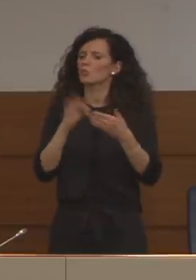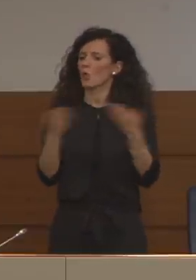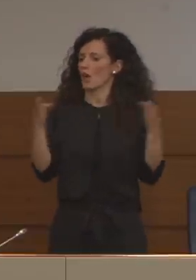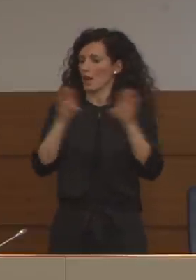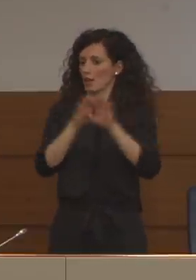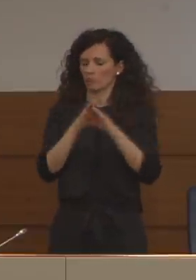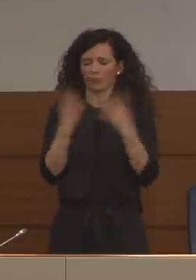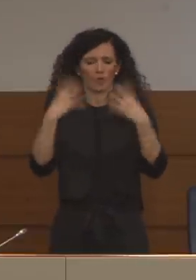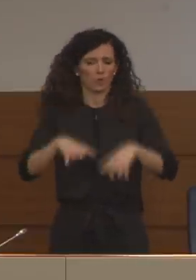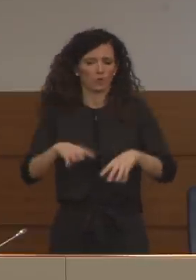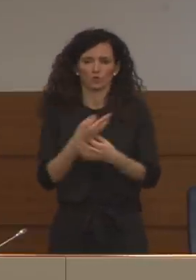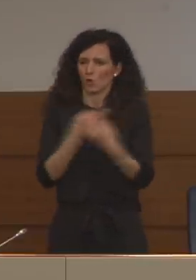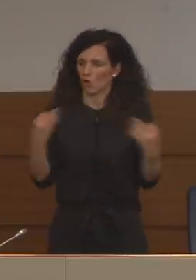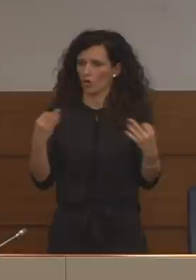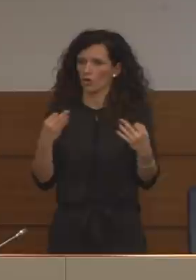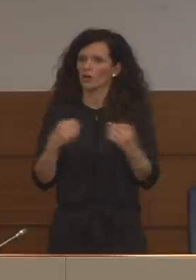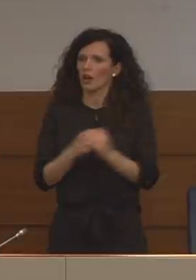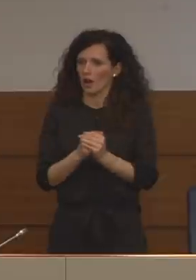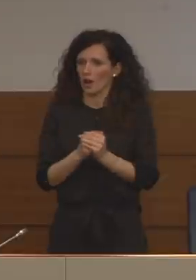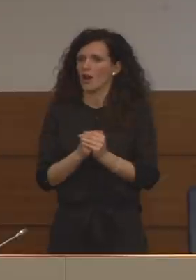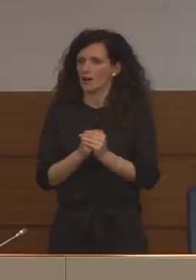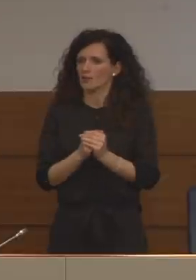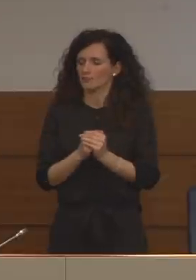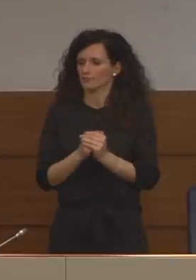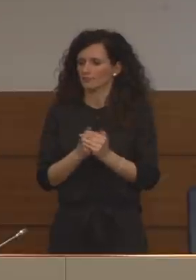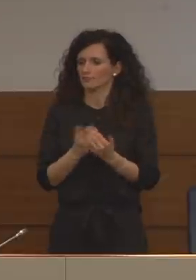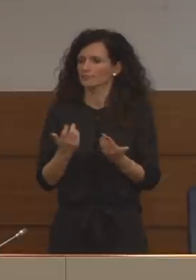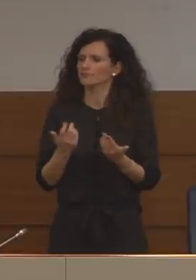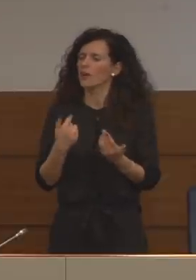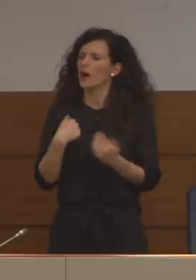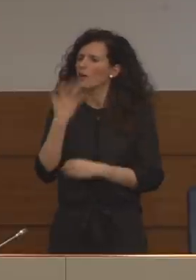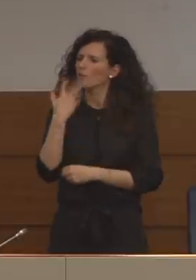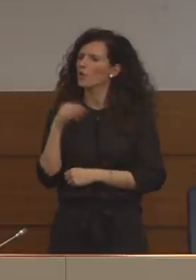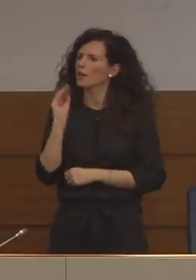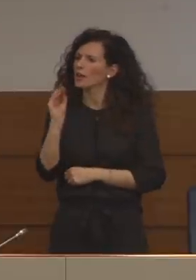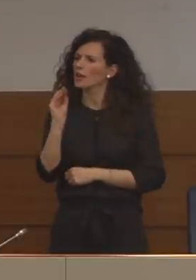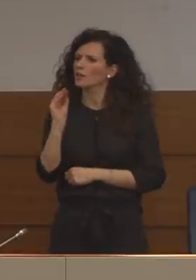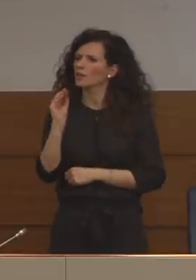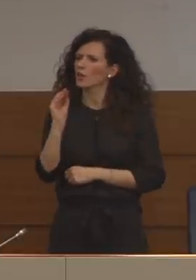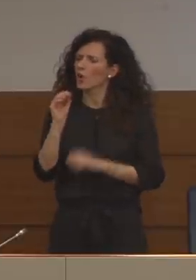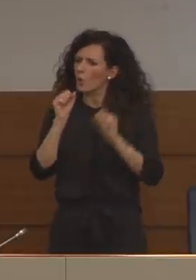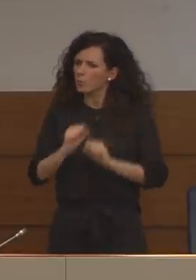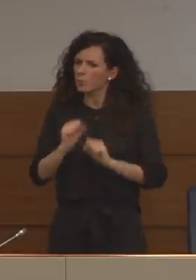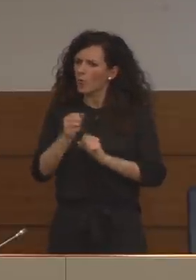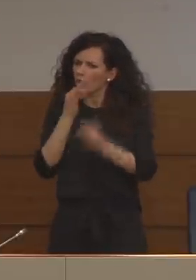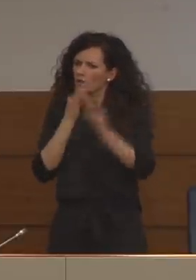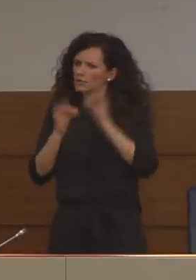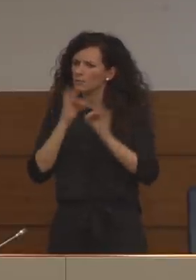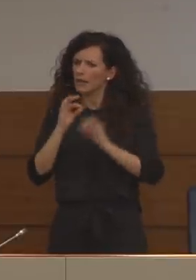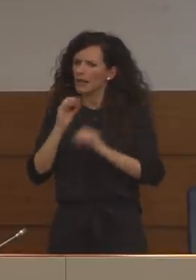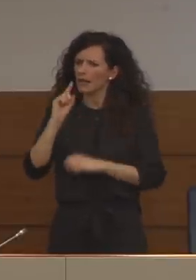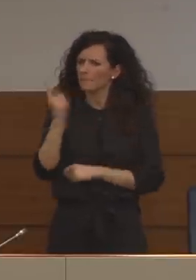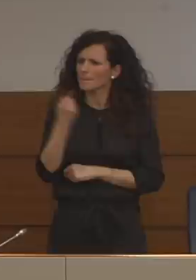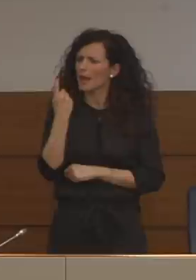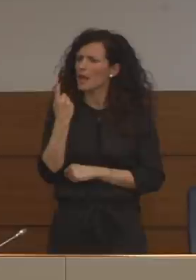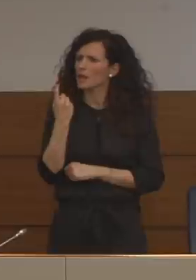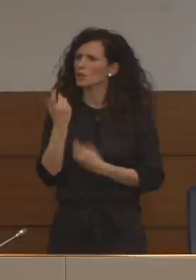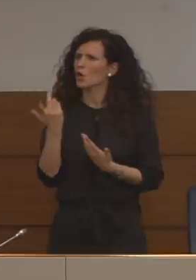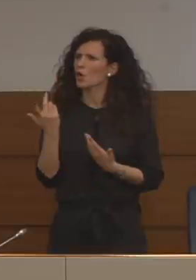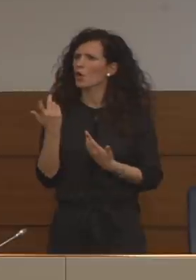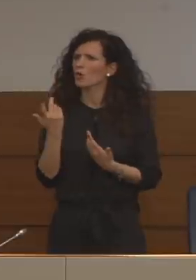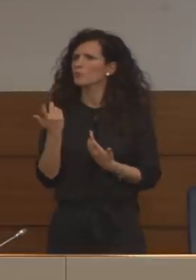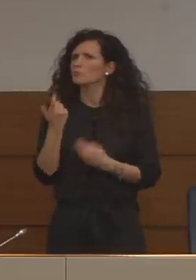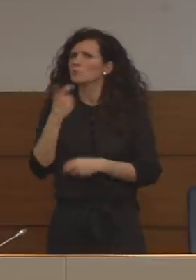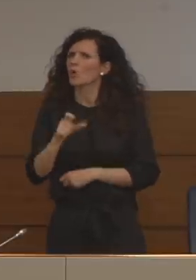ha dato dei risultati volevo chiederle di spiegarci meglio che cosa ve lo fa dedurre e